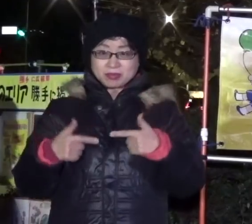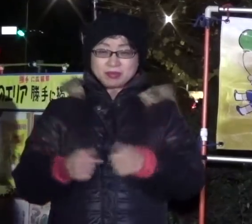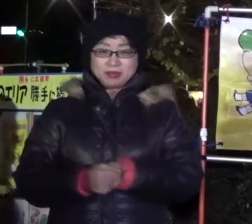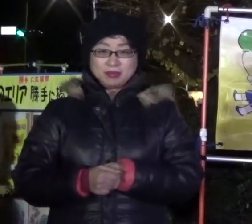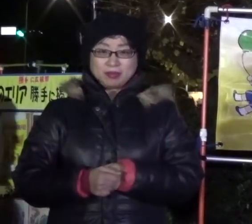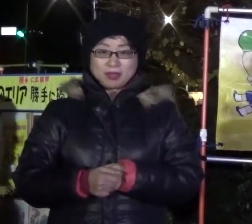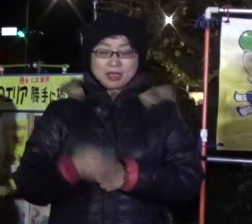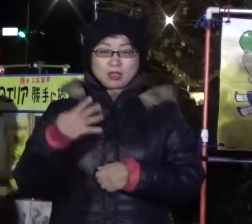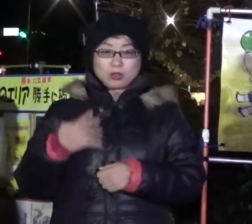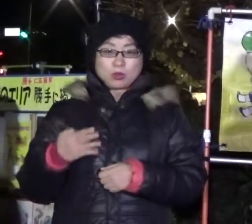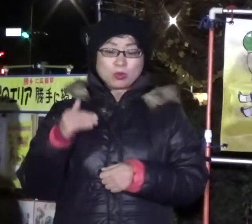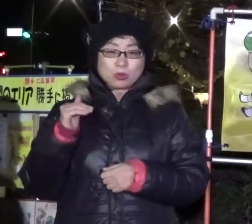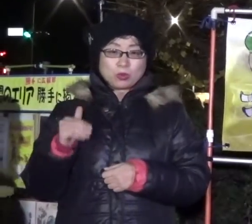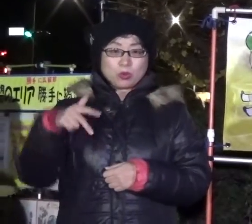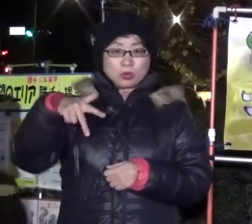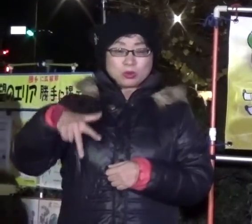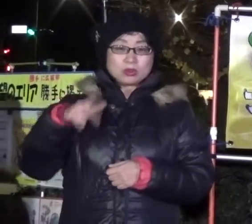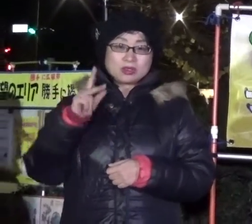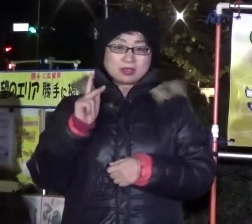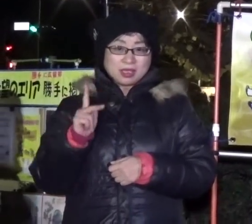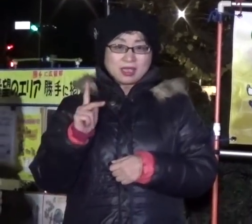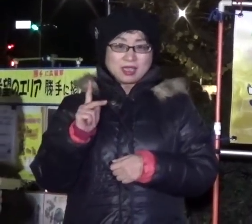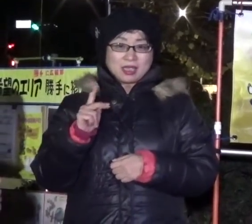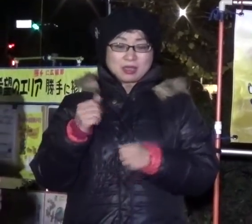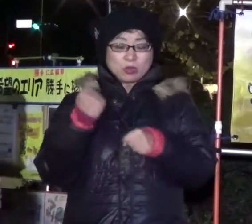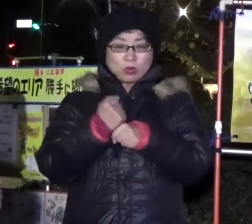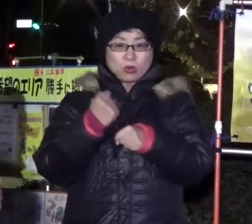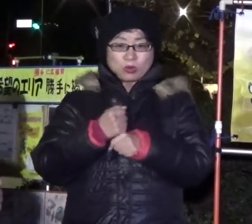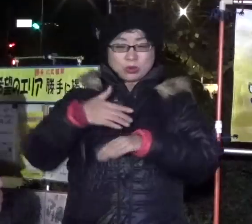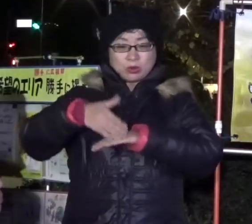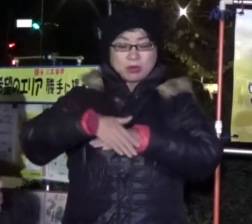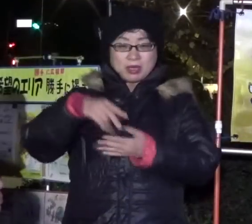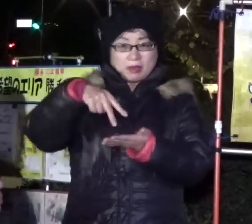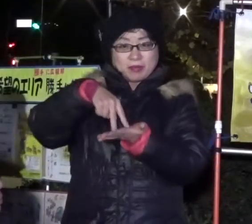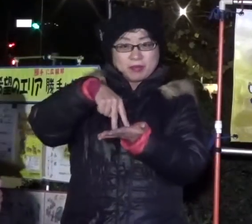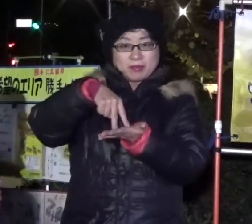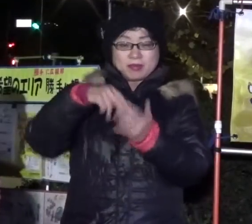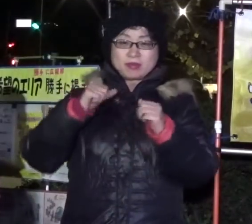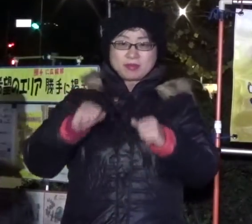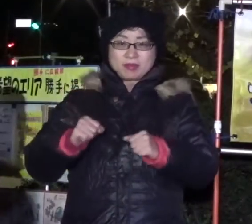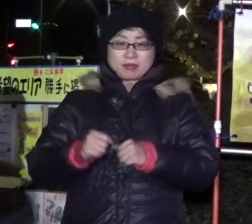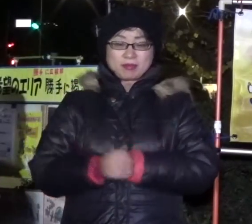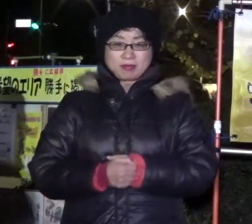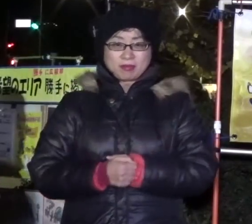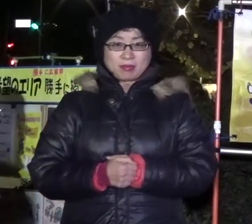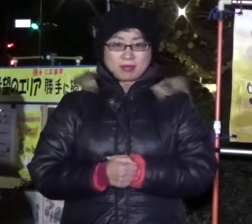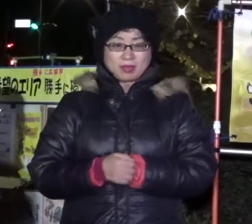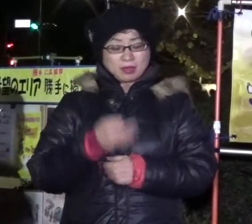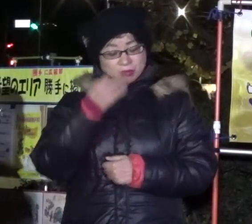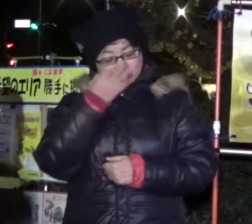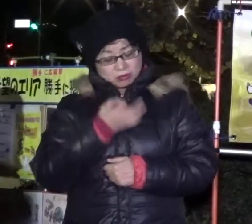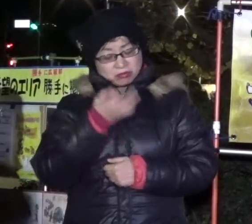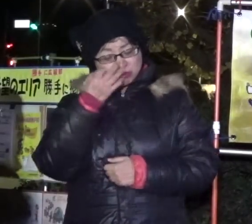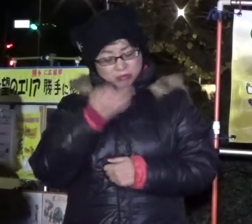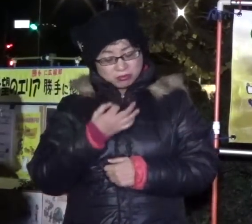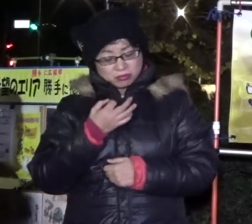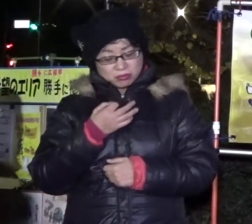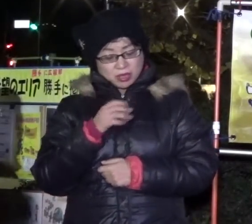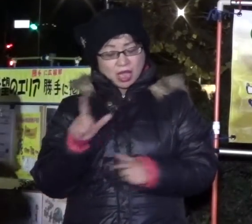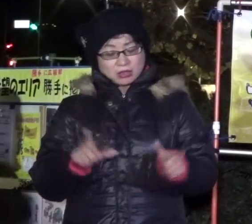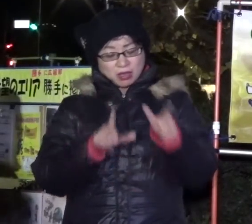賀の核燃料の工場の前で一人で立っております。嘆かわしい世の中、涙が出てきますよ